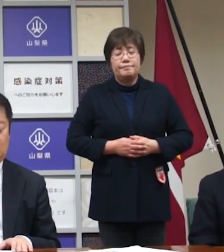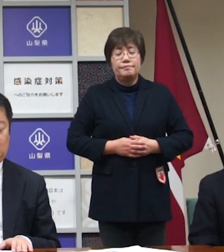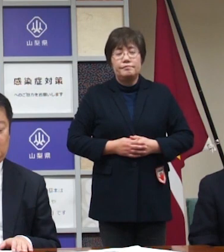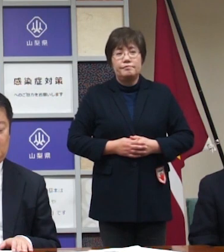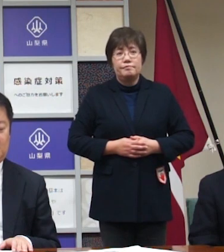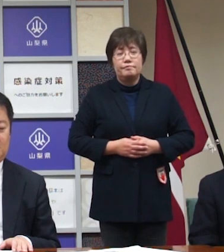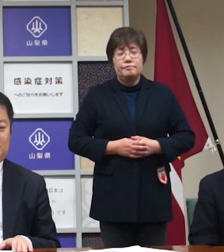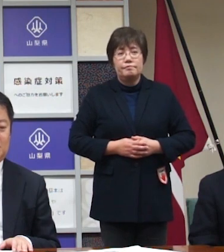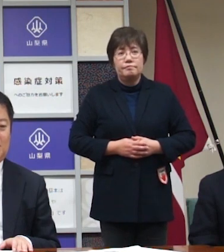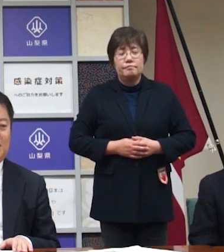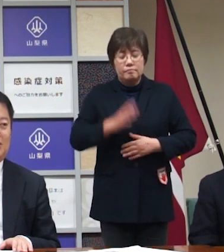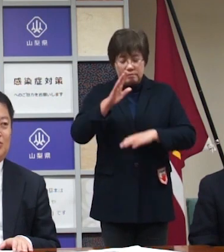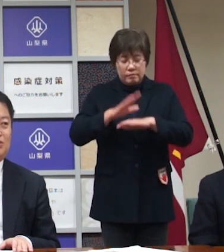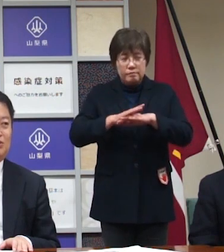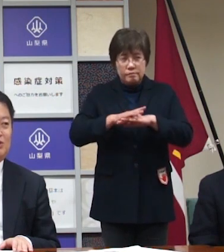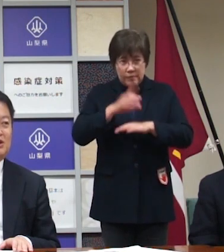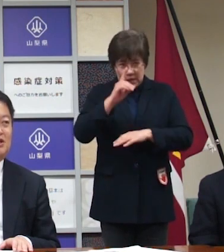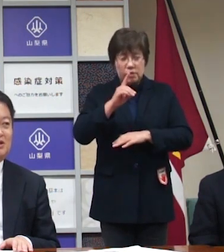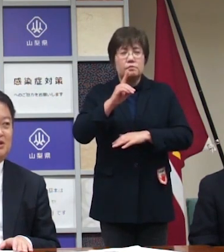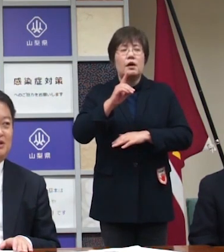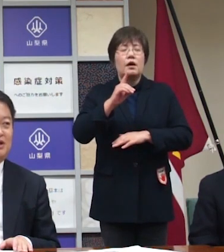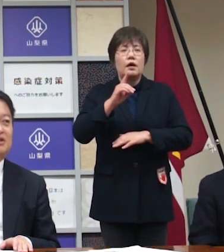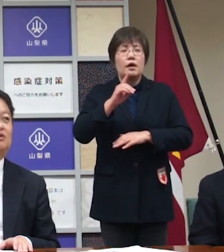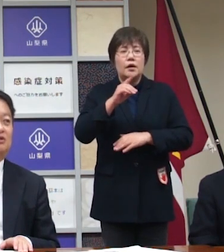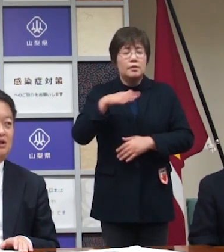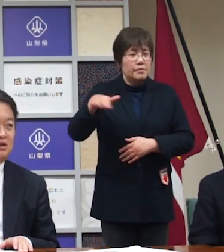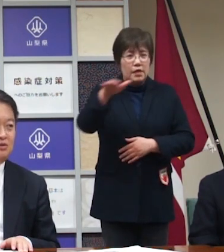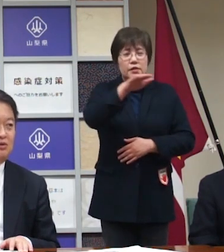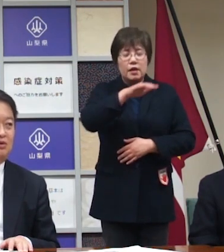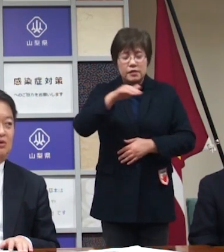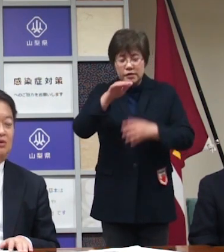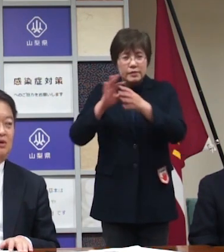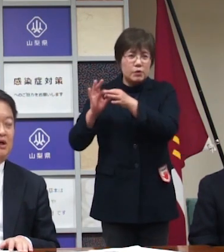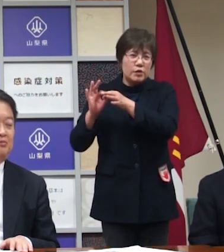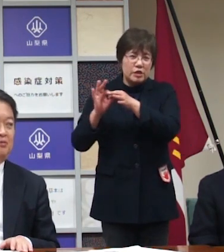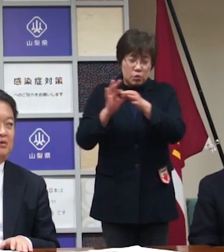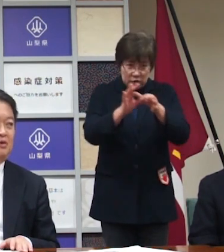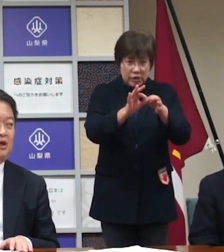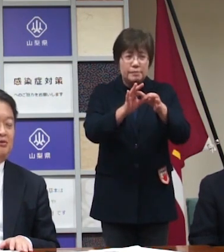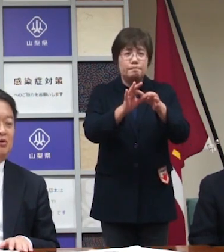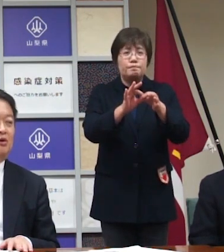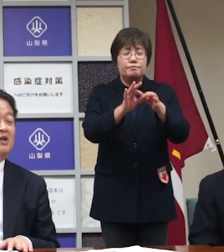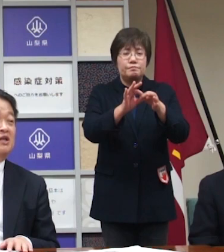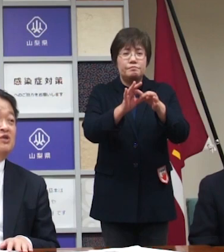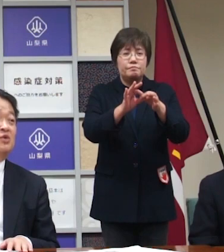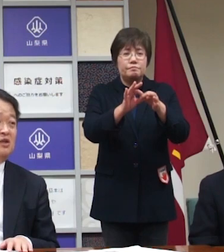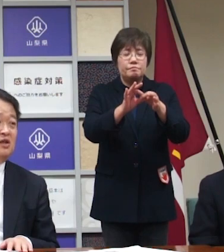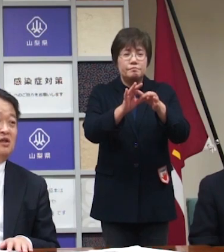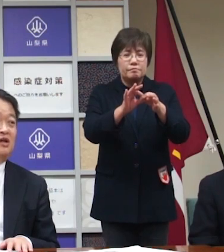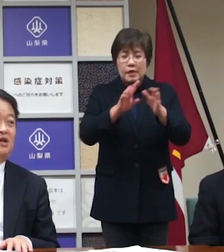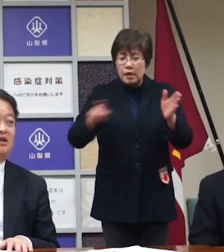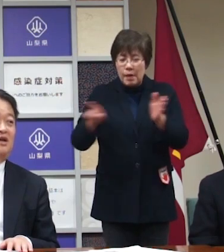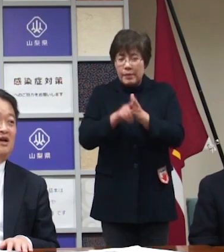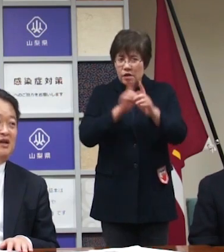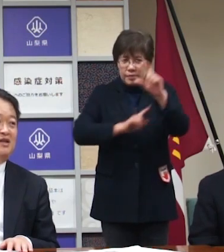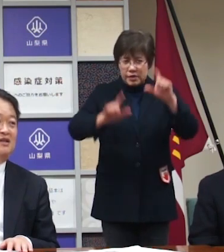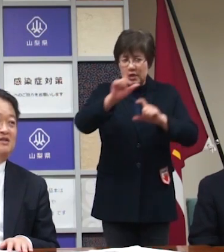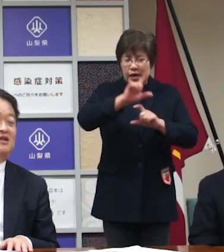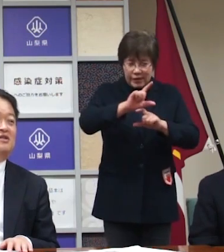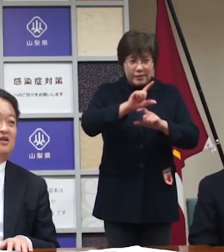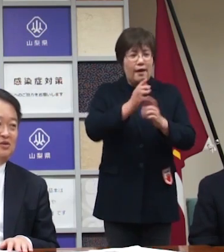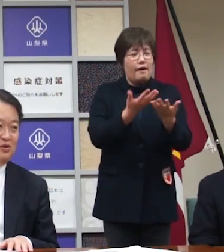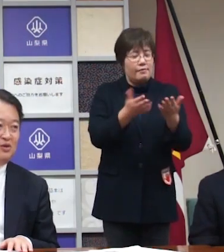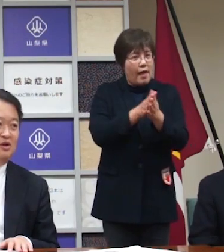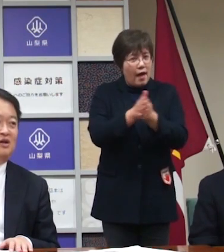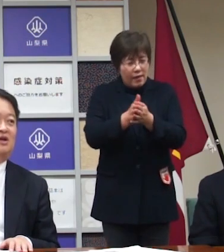とにかくその、まずは多くの皆さんに、引き続きですね、そのあるいはこれまで以上に、手洗い、